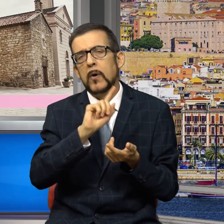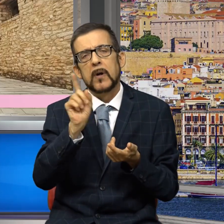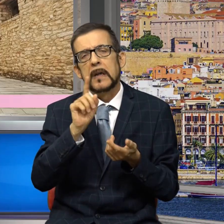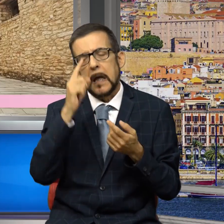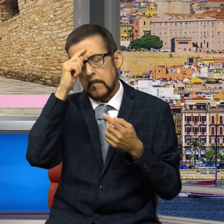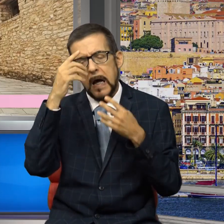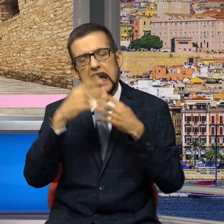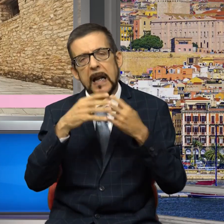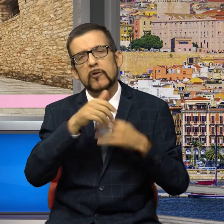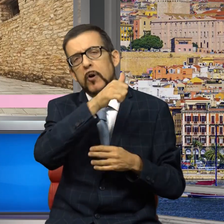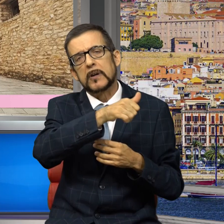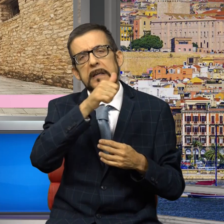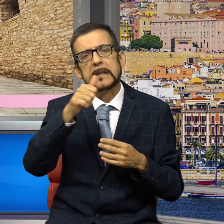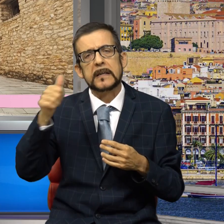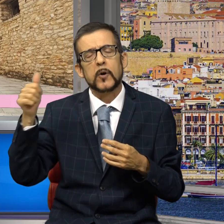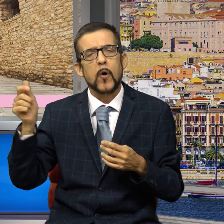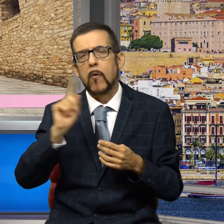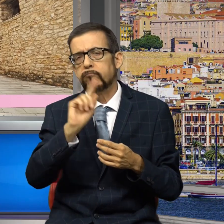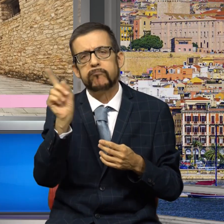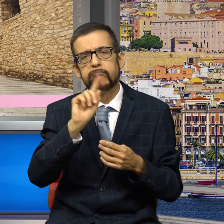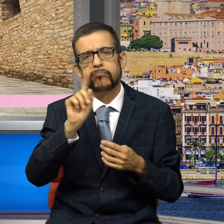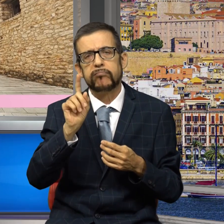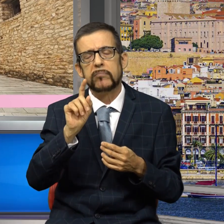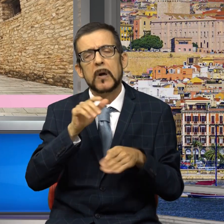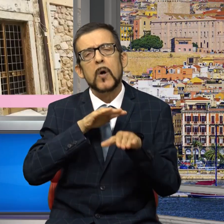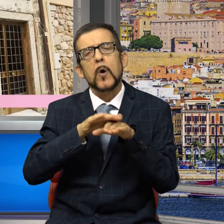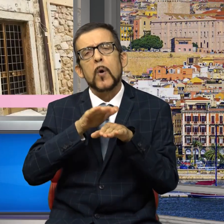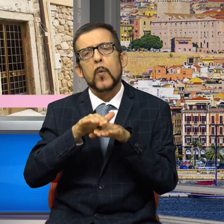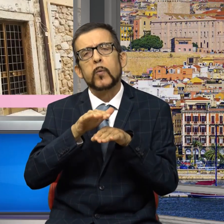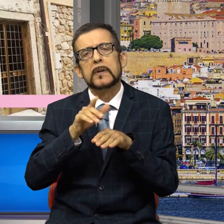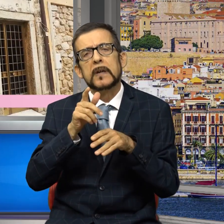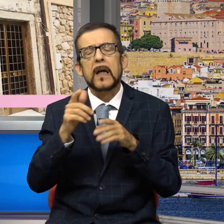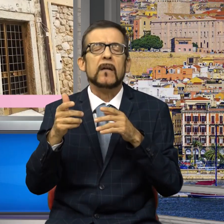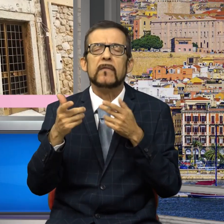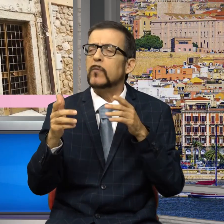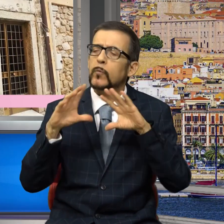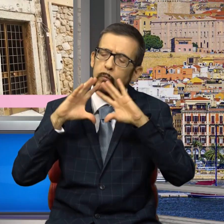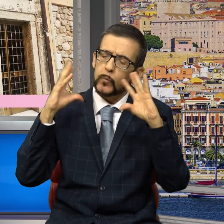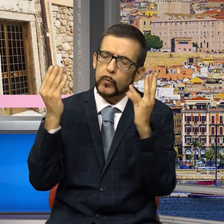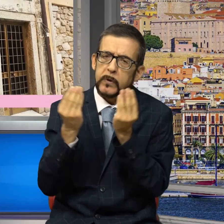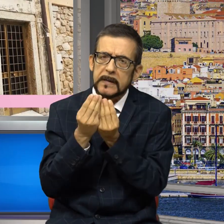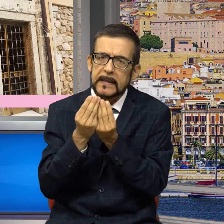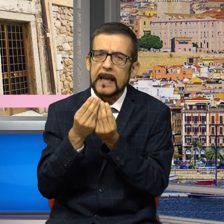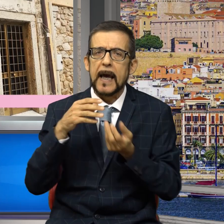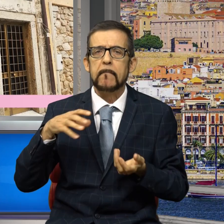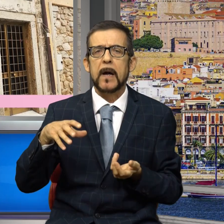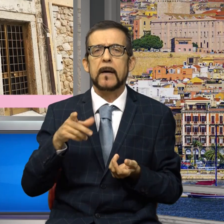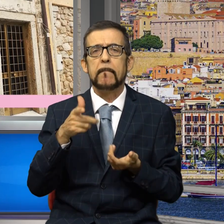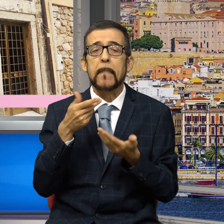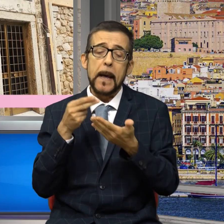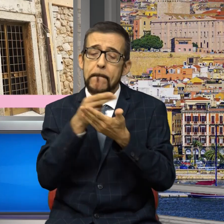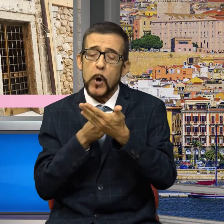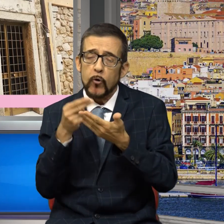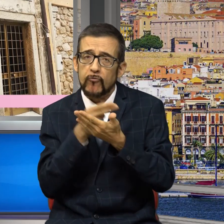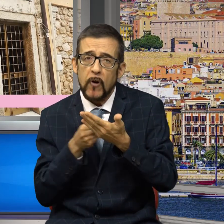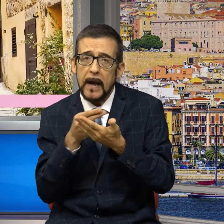come singolo comune, ma sarebbe utile far fronte comune tra territori per avere un progetto che dia respiro